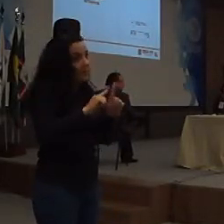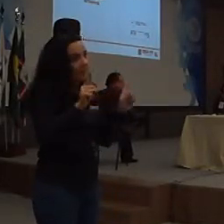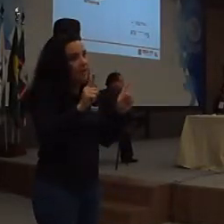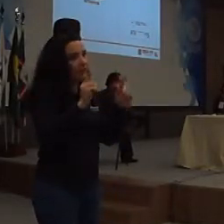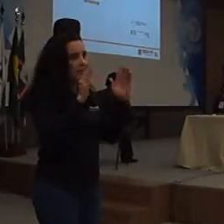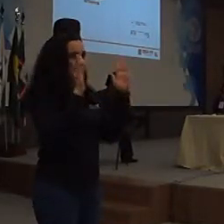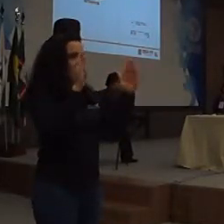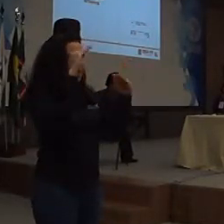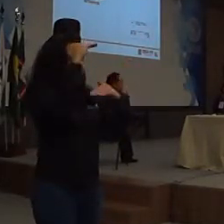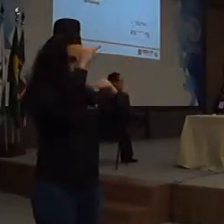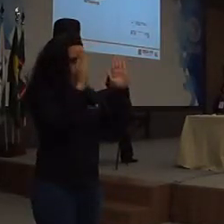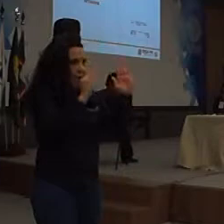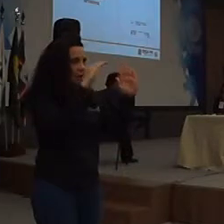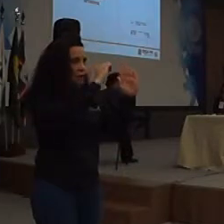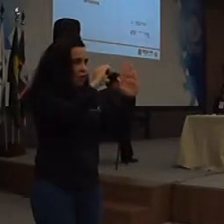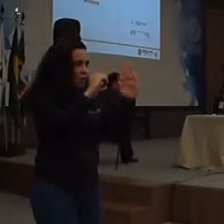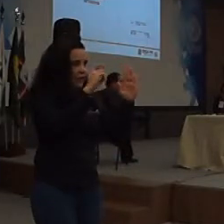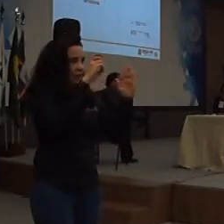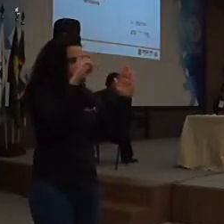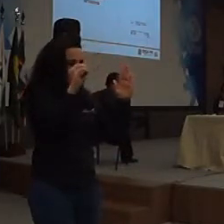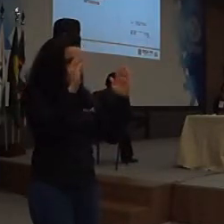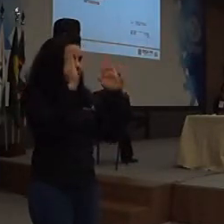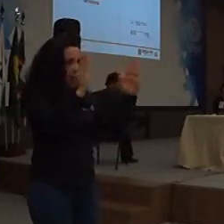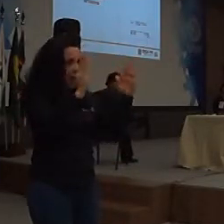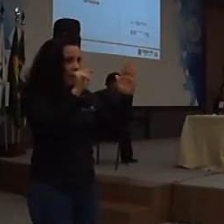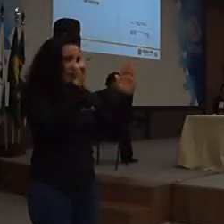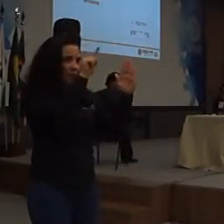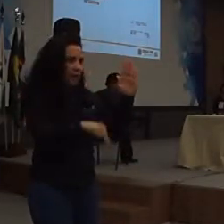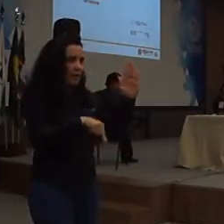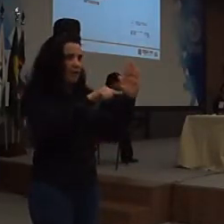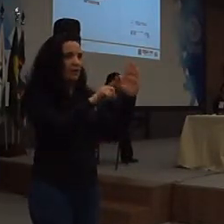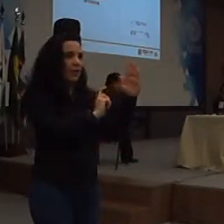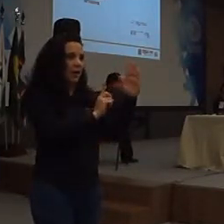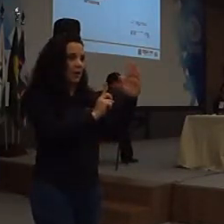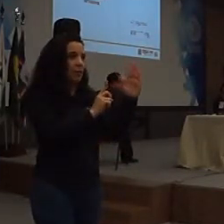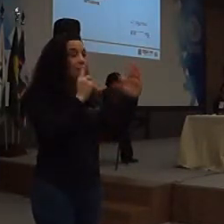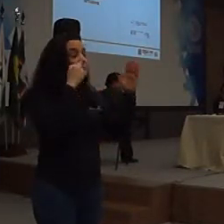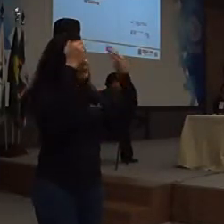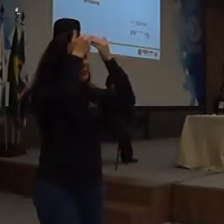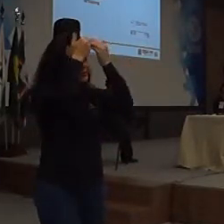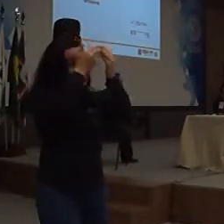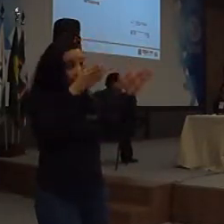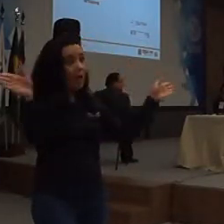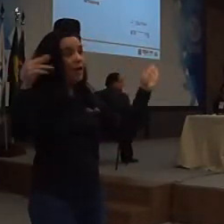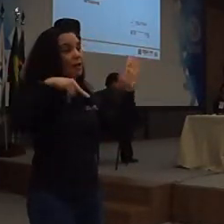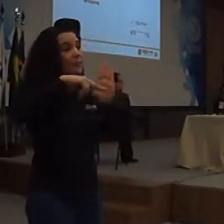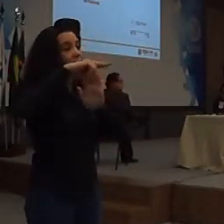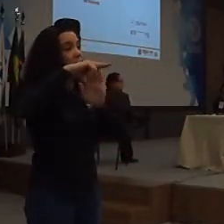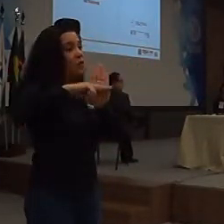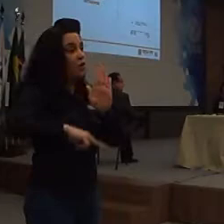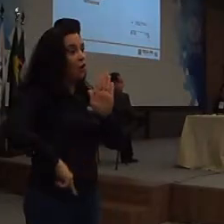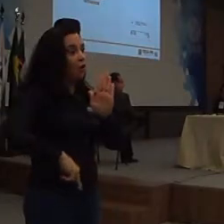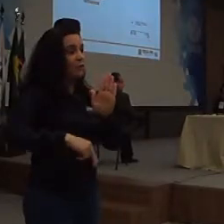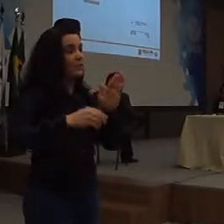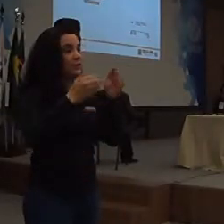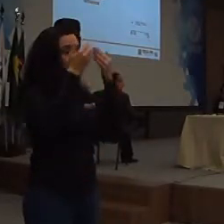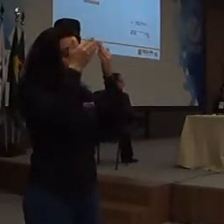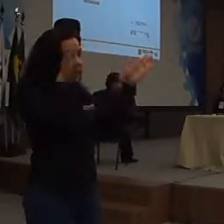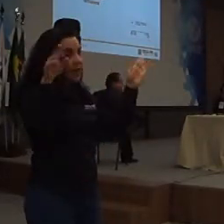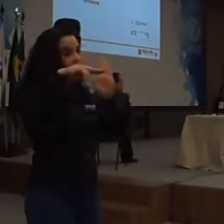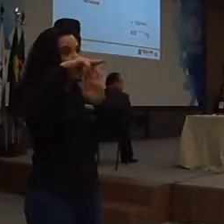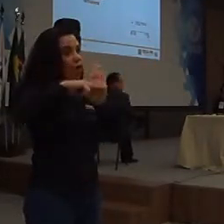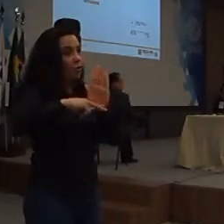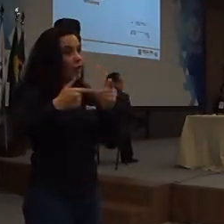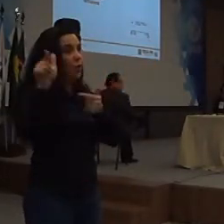na 9050, mas ela foi reformulada. Tem coisas que estão ainda precisando reformular. Eu, particularmente, participei